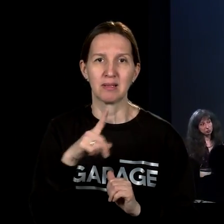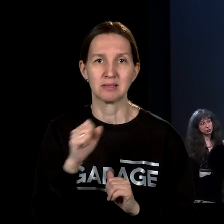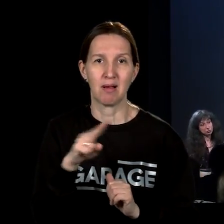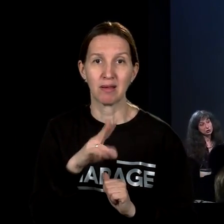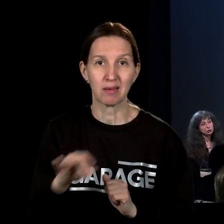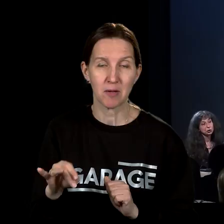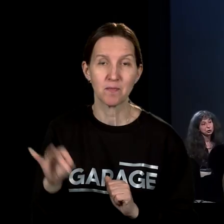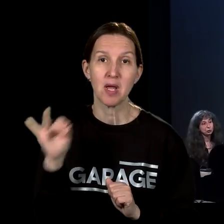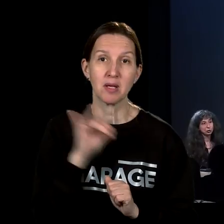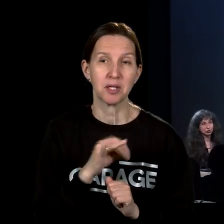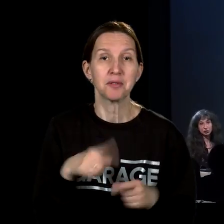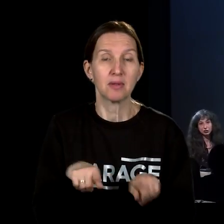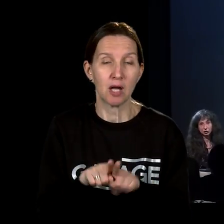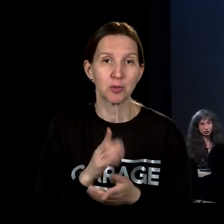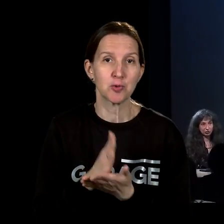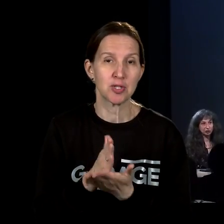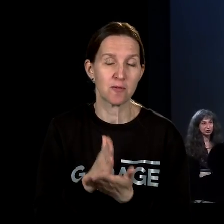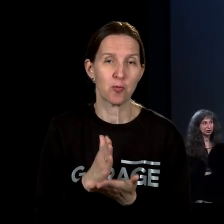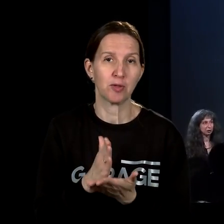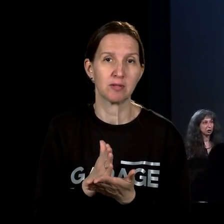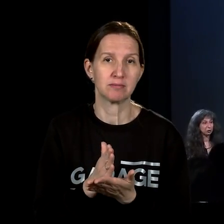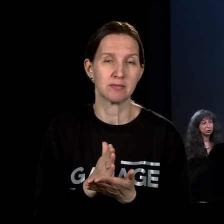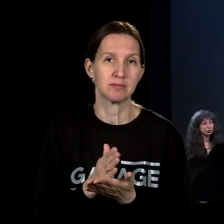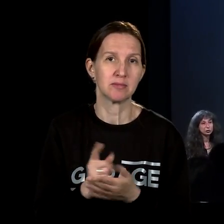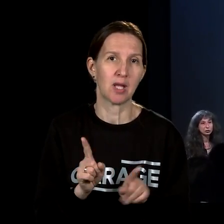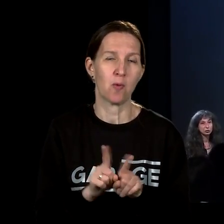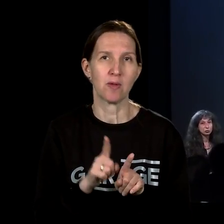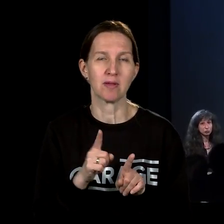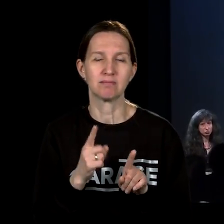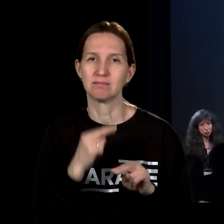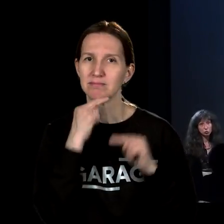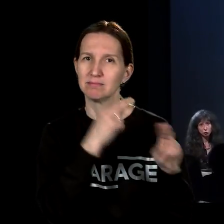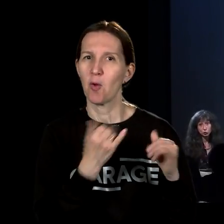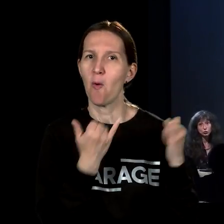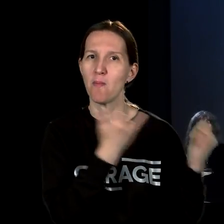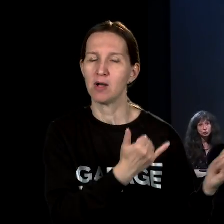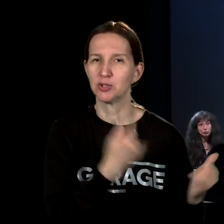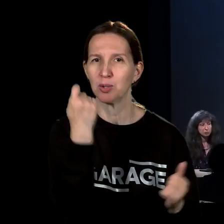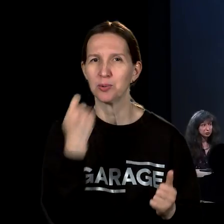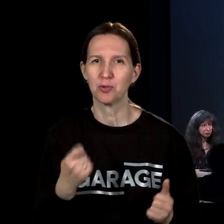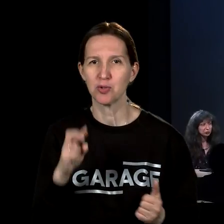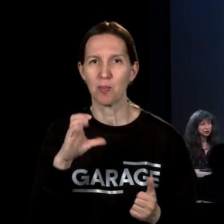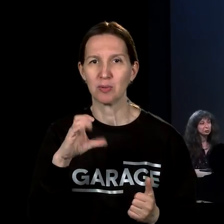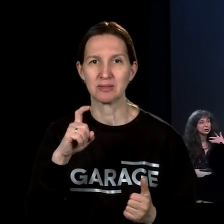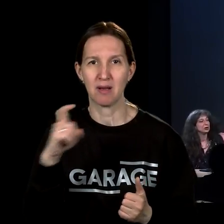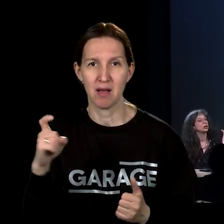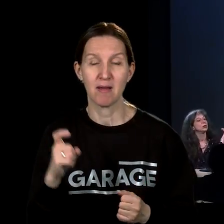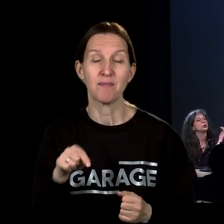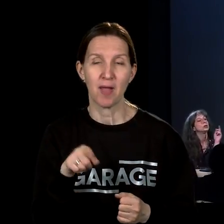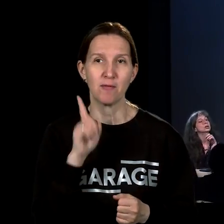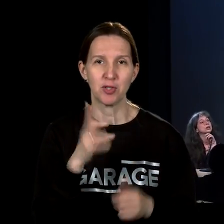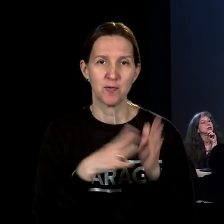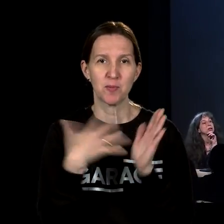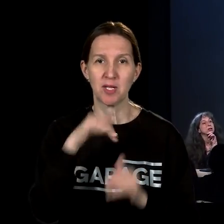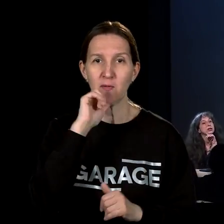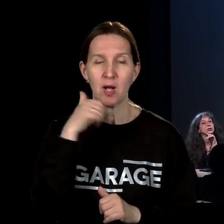как бы, там вполне существует гроте, вот такая, как бы, омаж Босху, который в те же 50-е